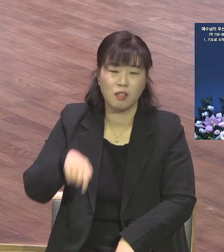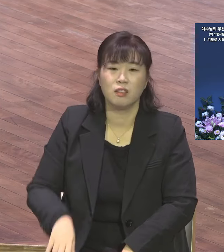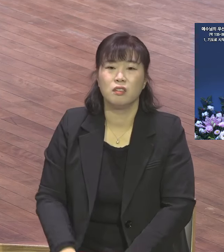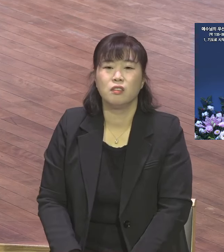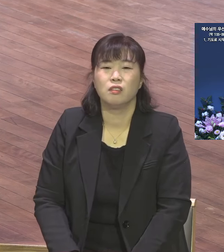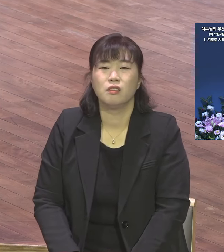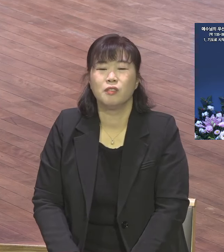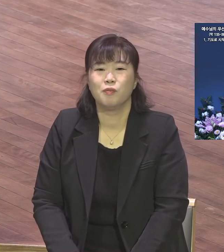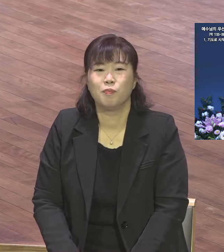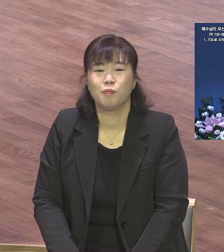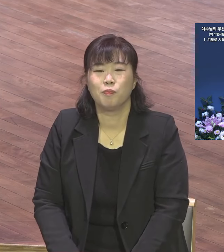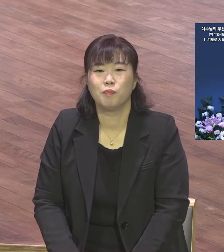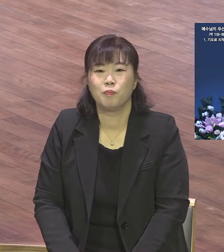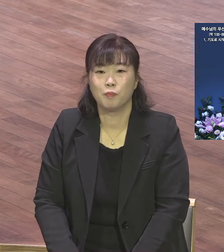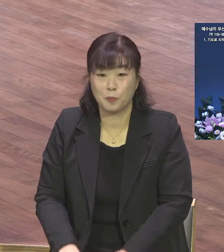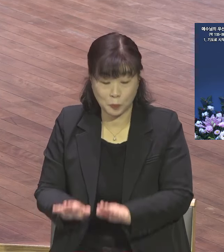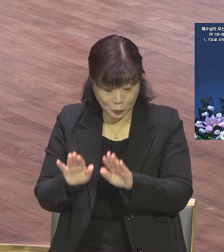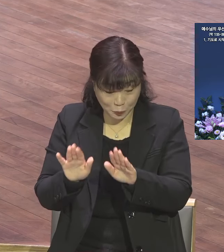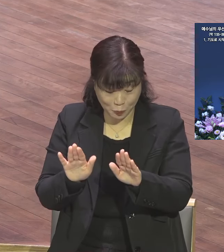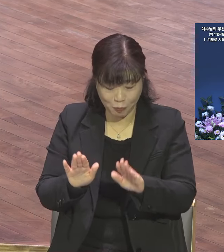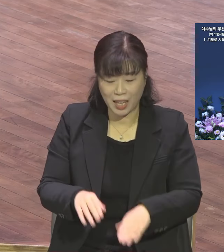사실적으로 이 원어에 보면